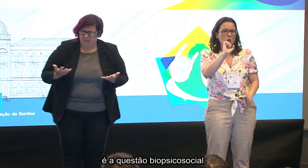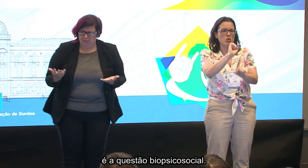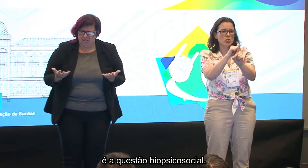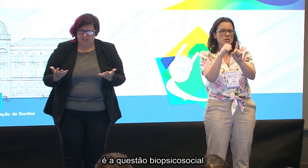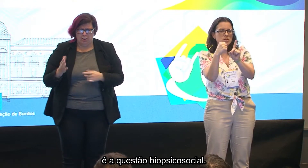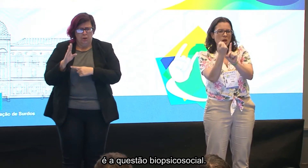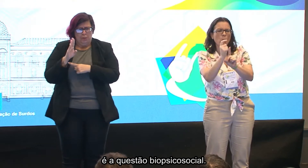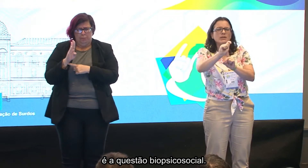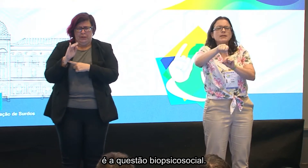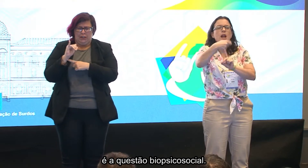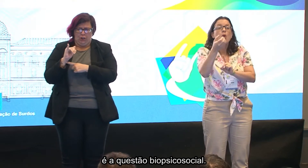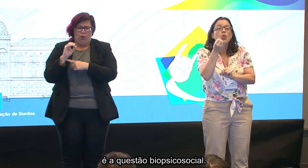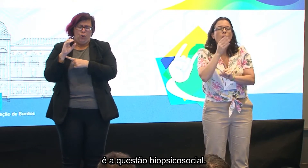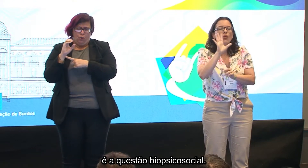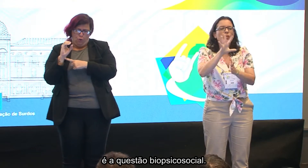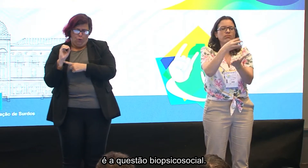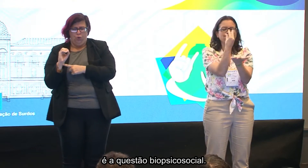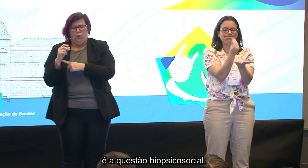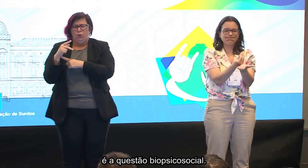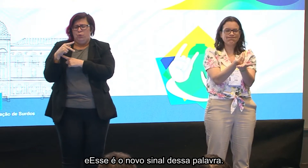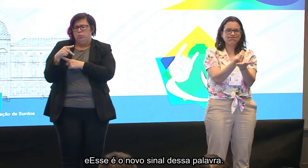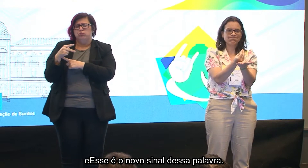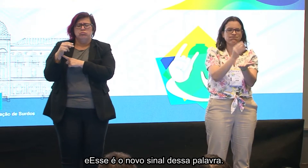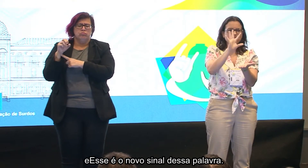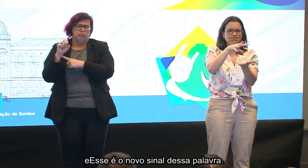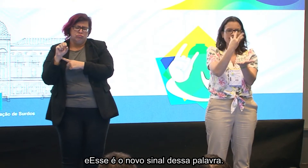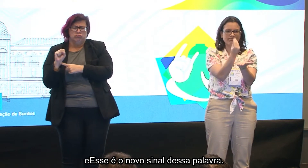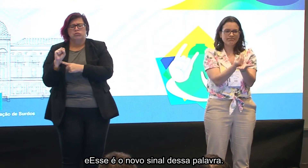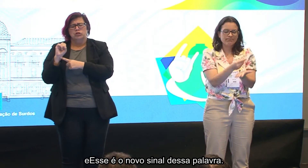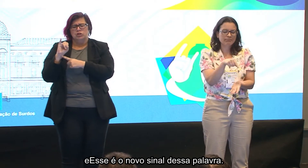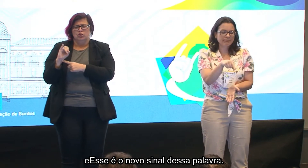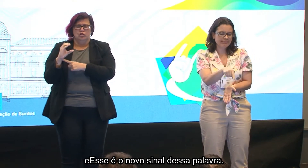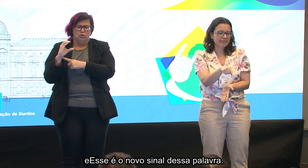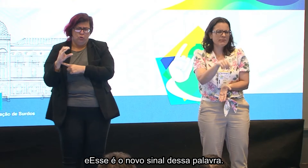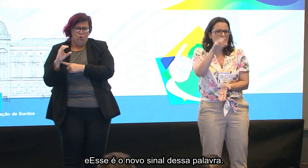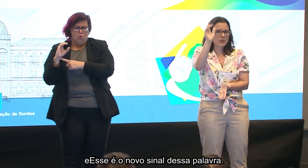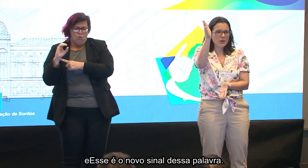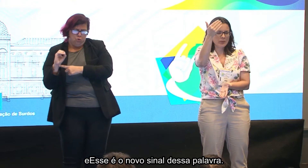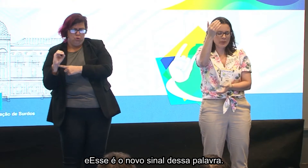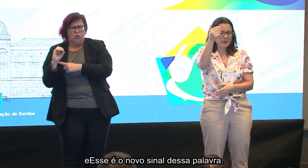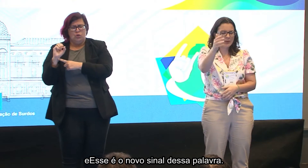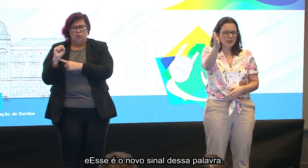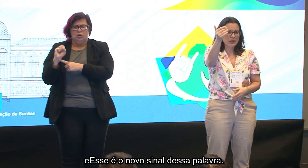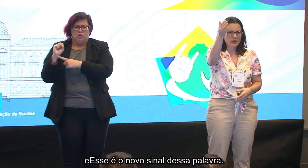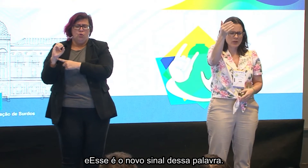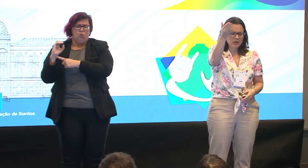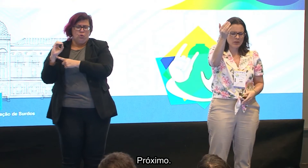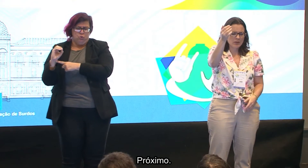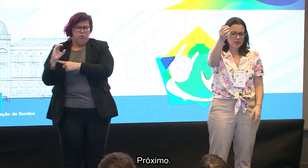é a questão biopsicossocial. E é um novo sinal, este é um novo sinal dessa palavra.